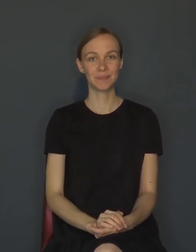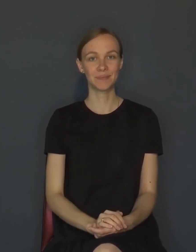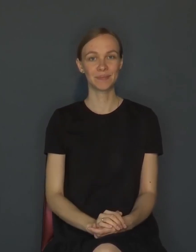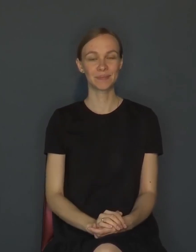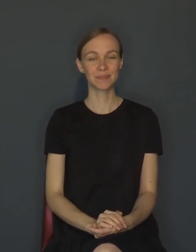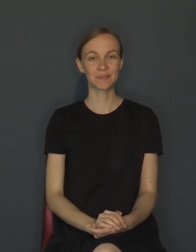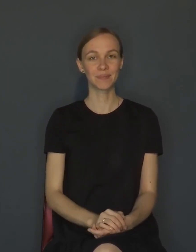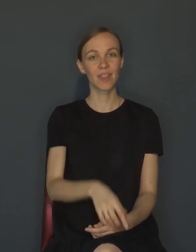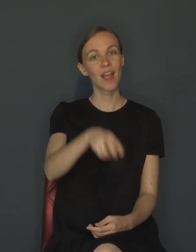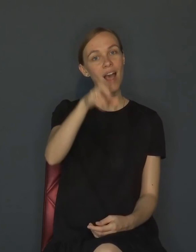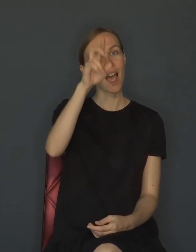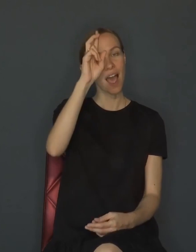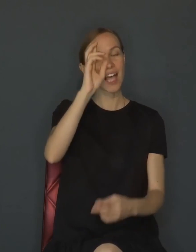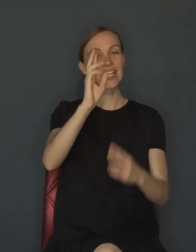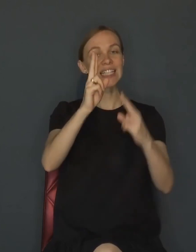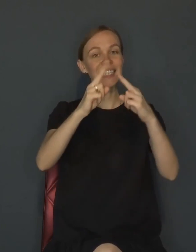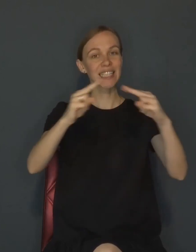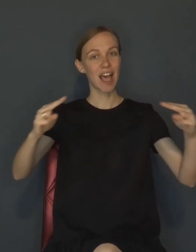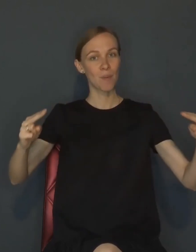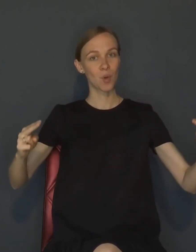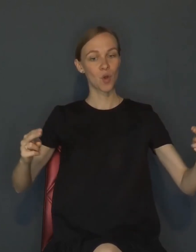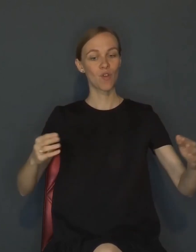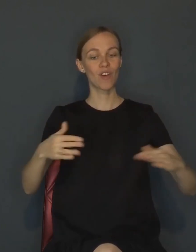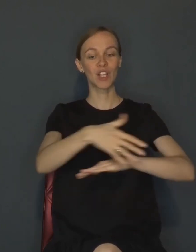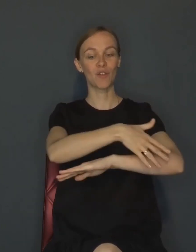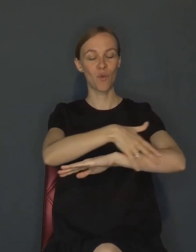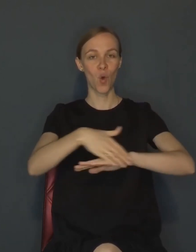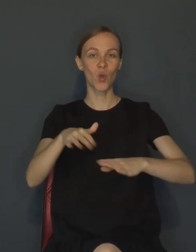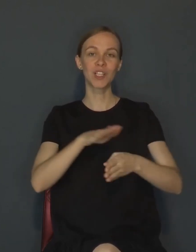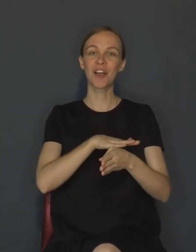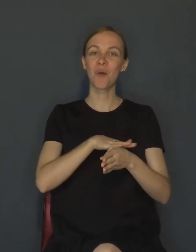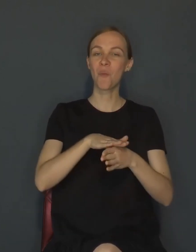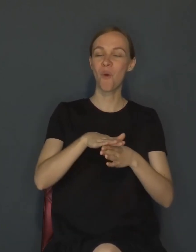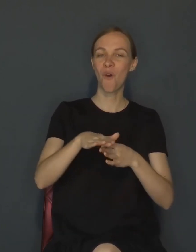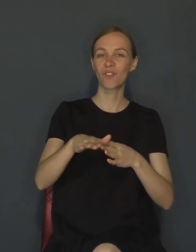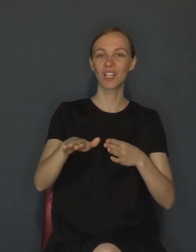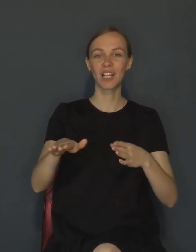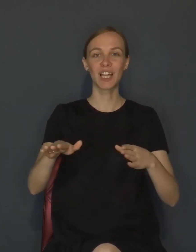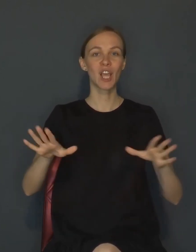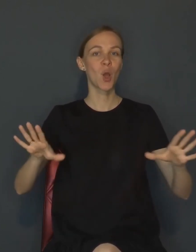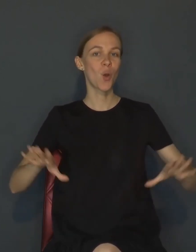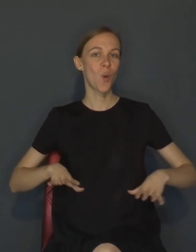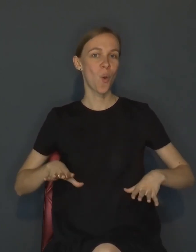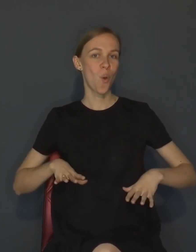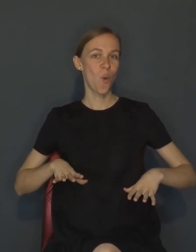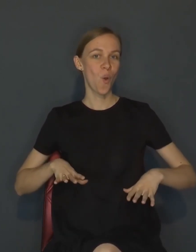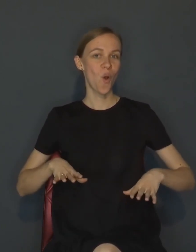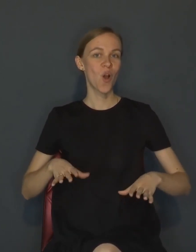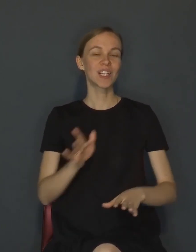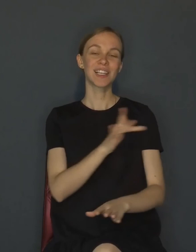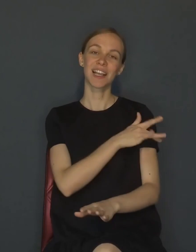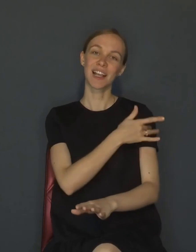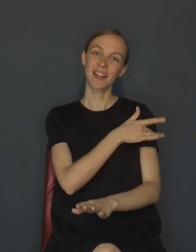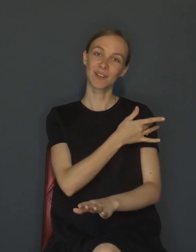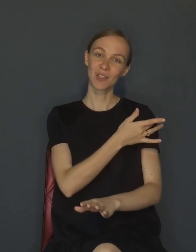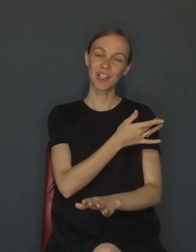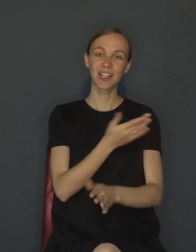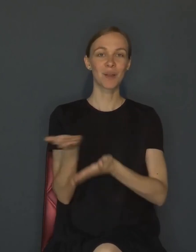Замкове дворище заповнили коні, екіпажі, прислуга запрошених на весілля